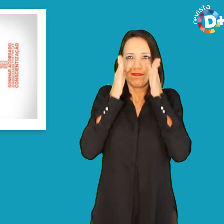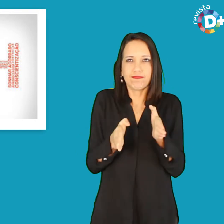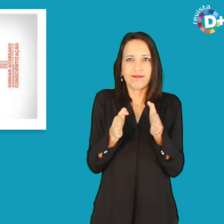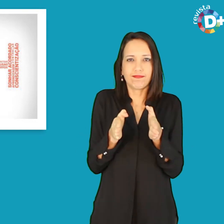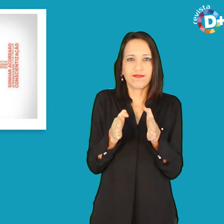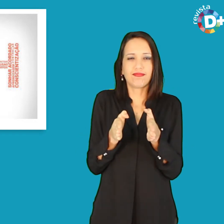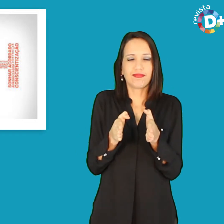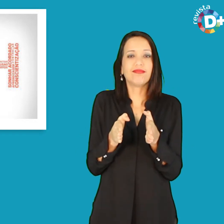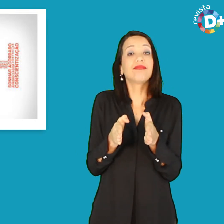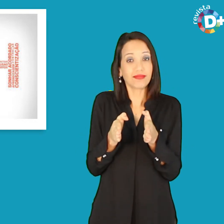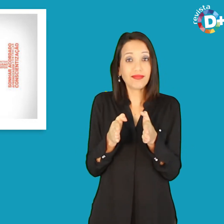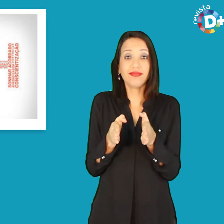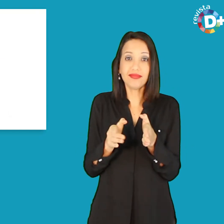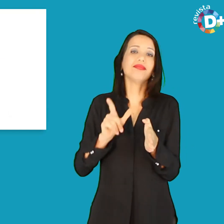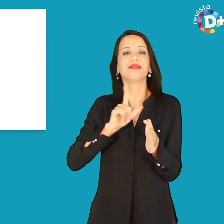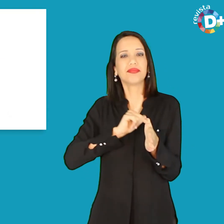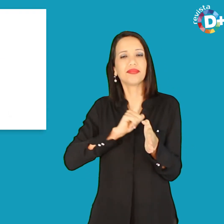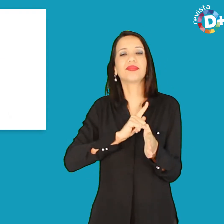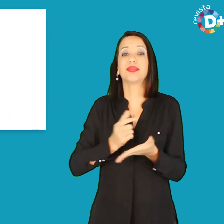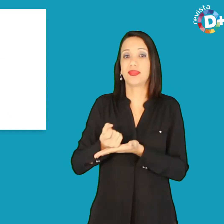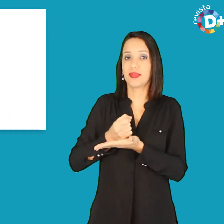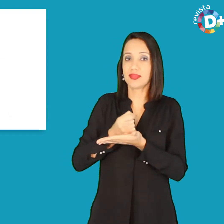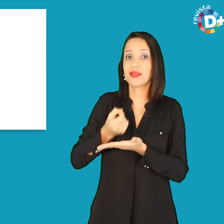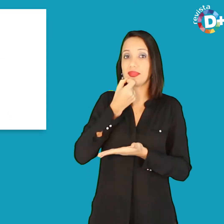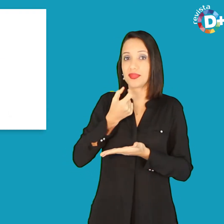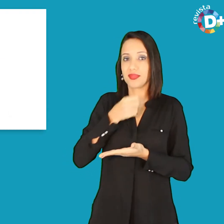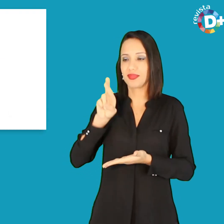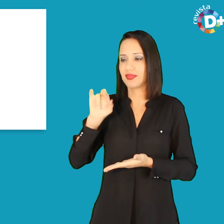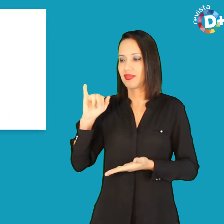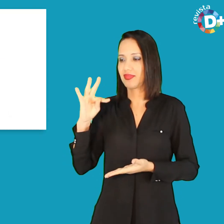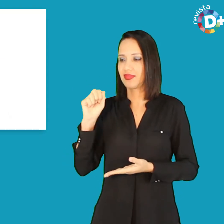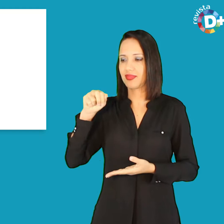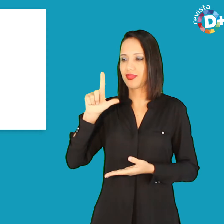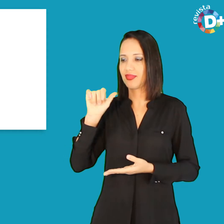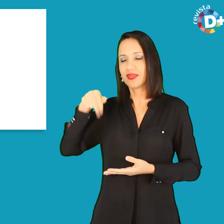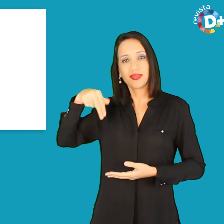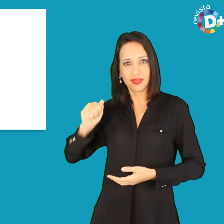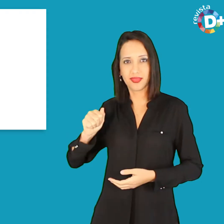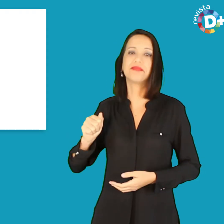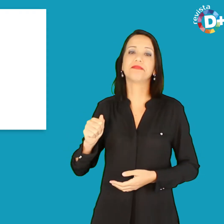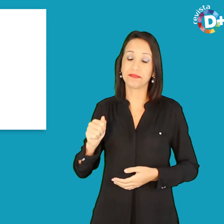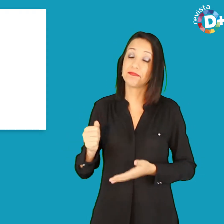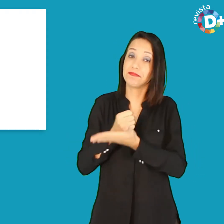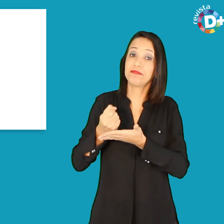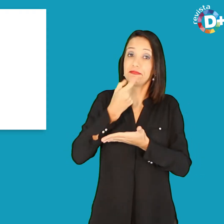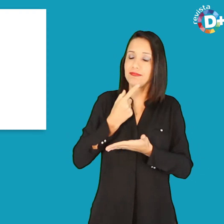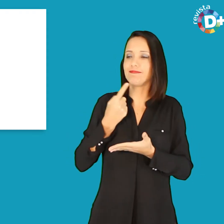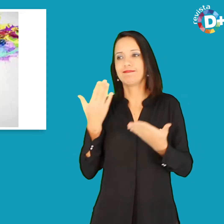Ele comentou que tomou Ritalina aos 17 anos, medicamento considerado controverso pelos médicos, mas que